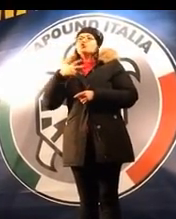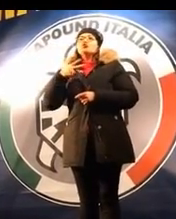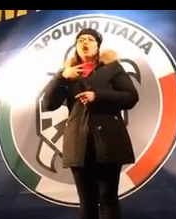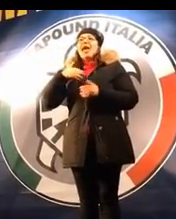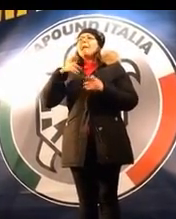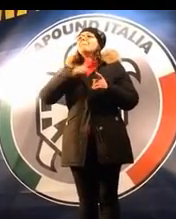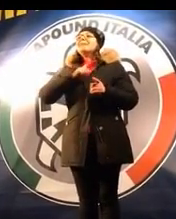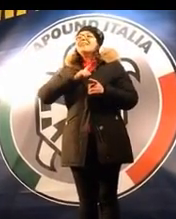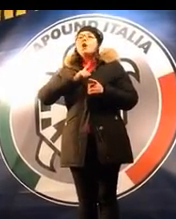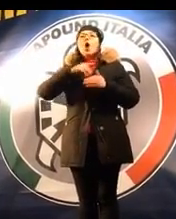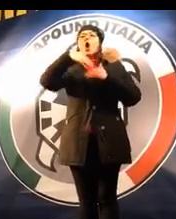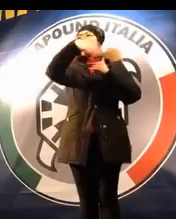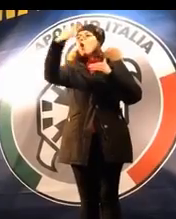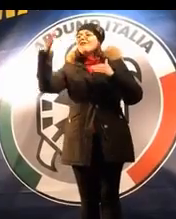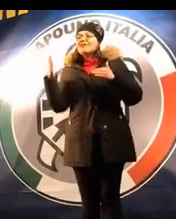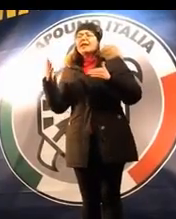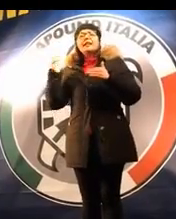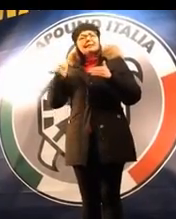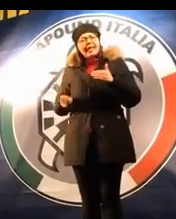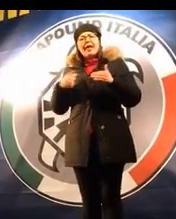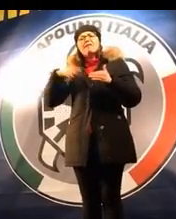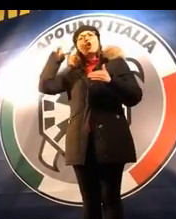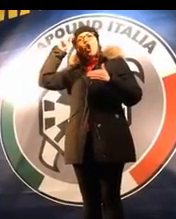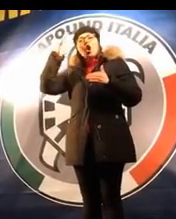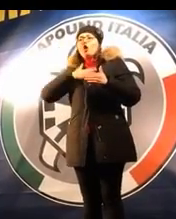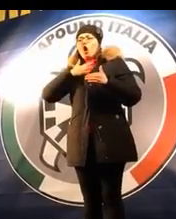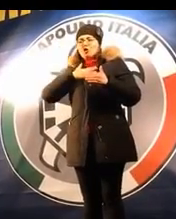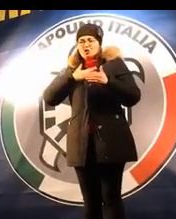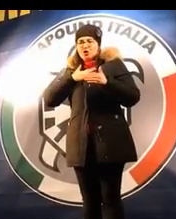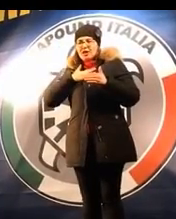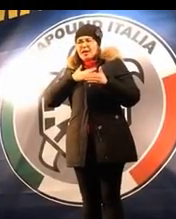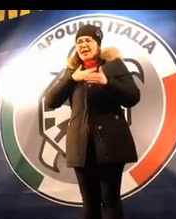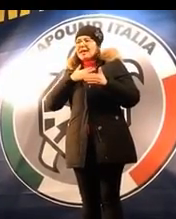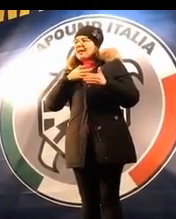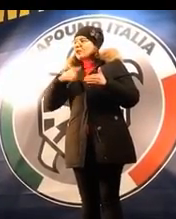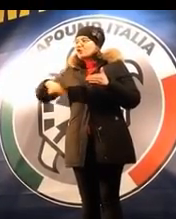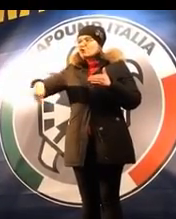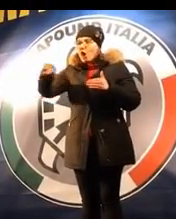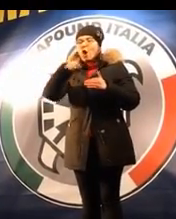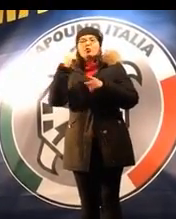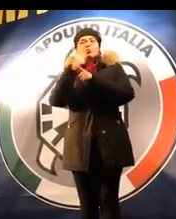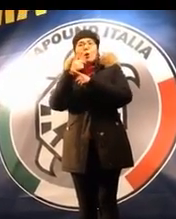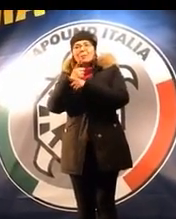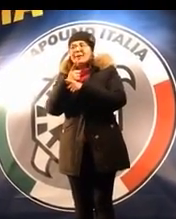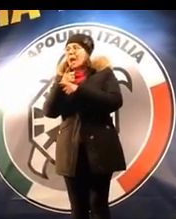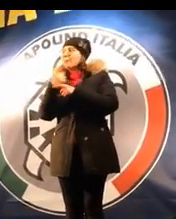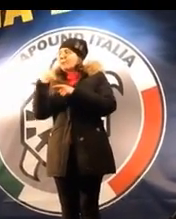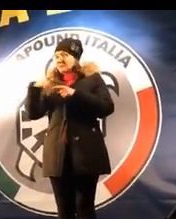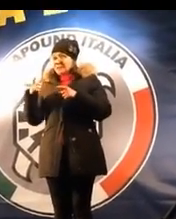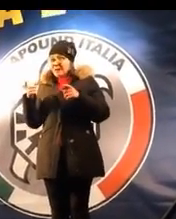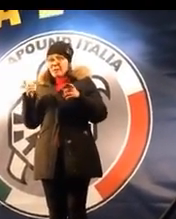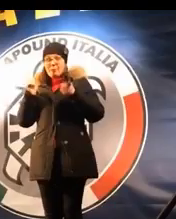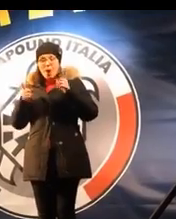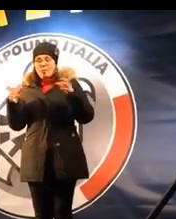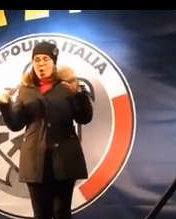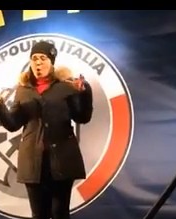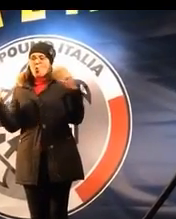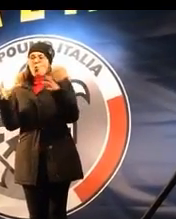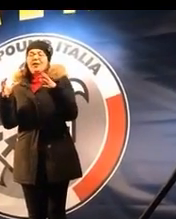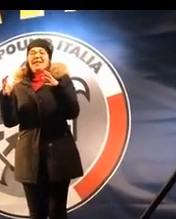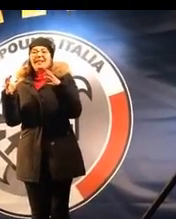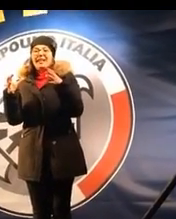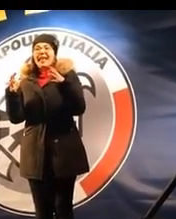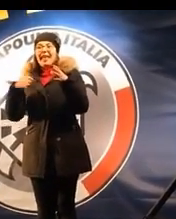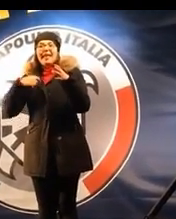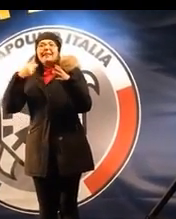grande nazione. Quindi se noi facciamo questo grande lavoro di riunire questo popolo con l'esempio, perché Casa Pound è